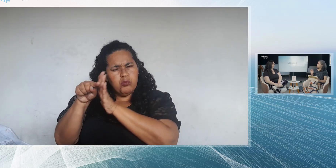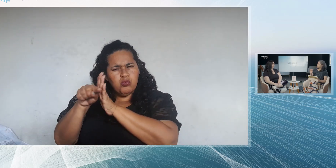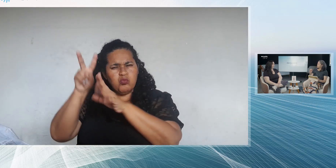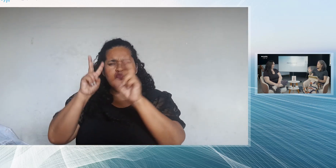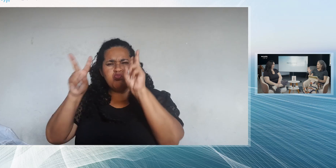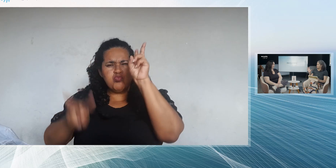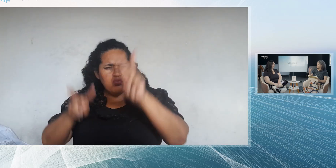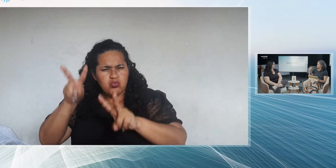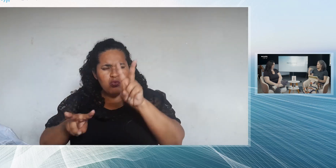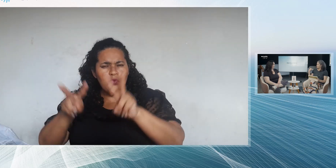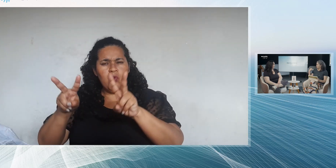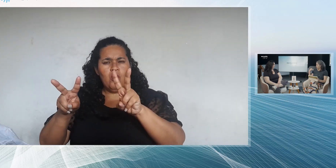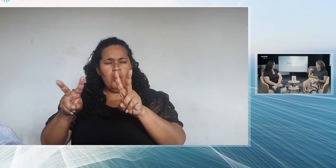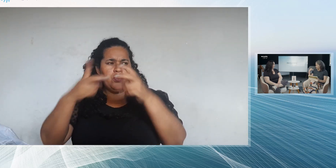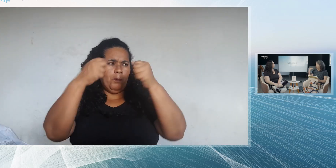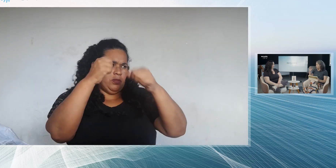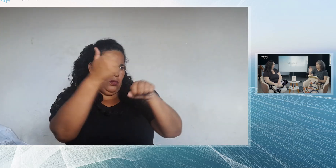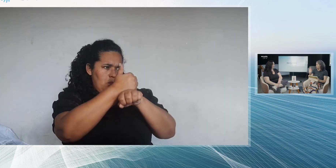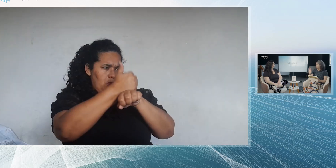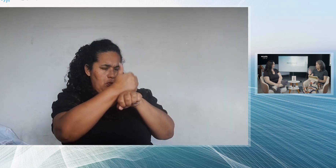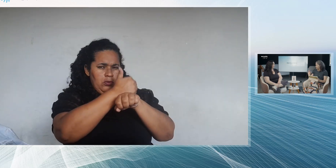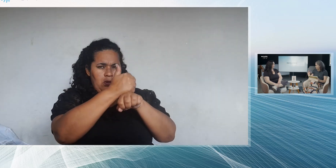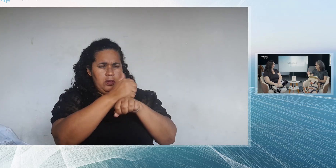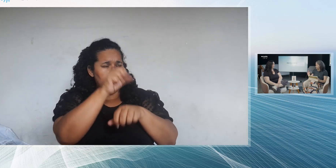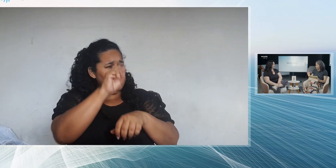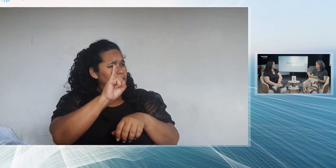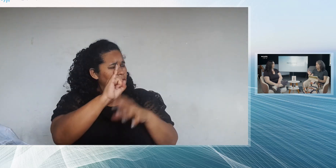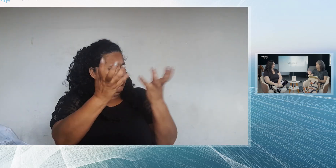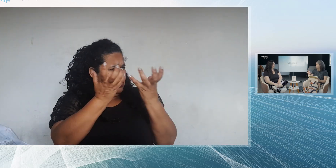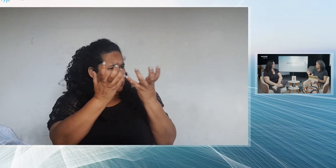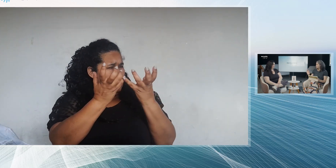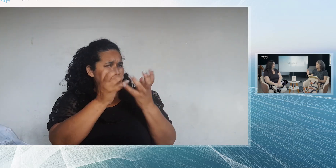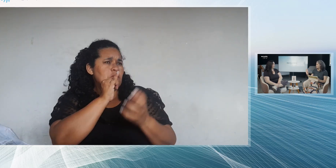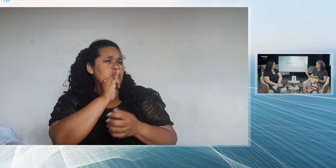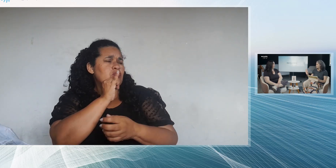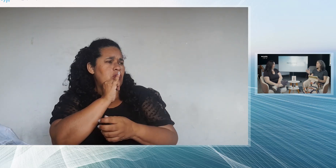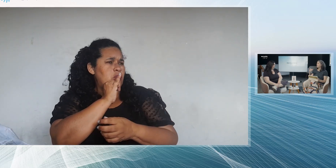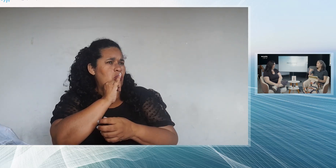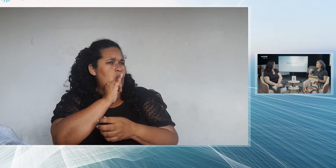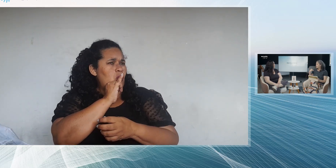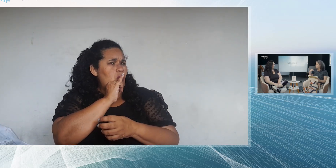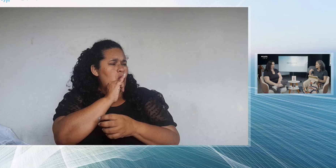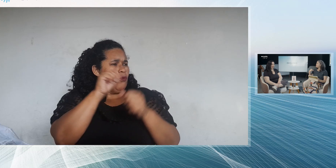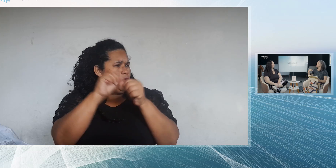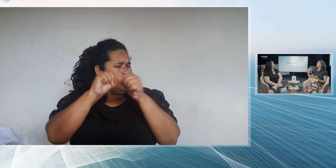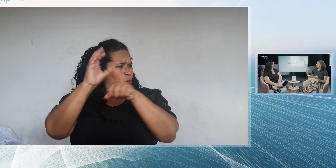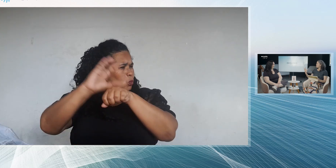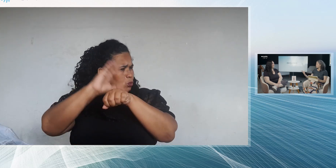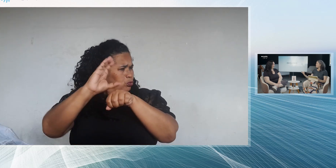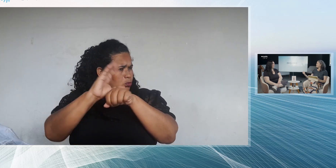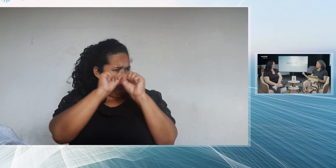aí, outros profissionais, por exemplo, eu sou enfermeira, se eu quiser fazer uma especialização em neuropsicologia, eu posso, mas pode, eu mas não vai posso